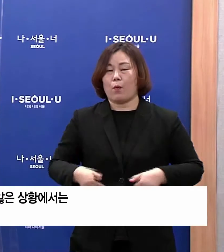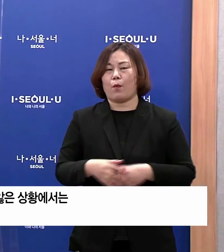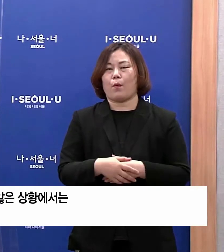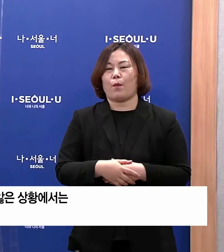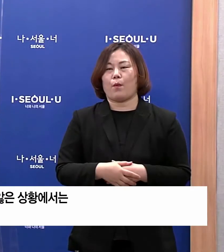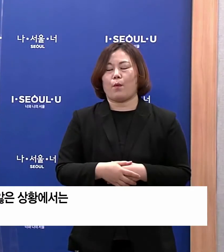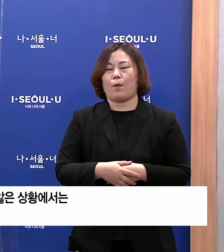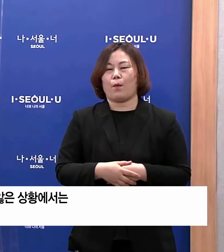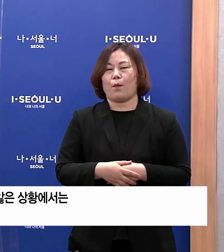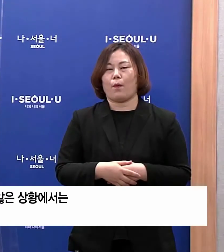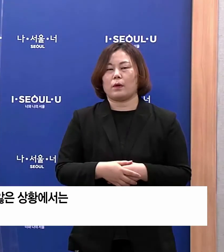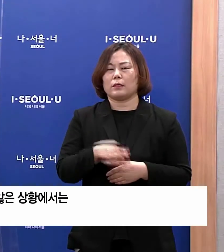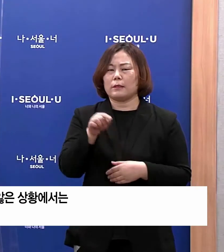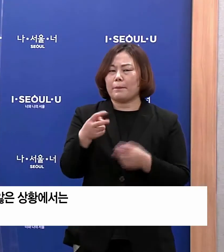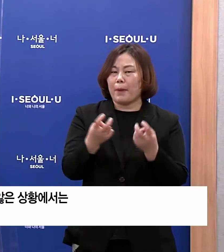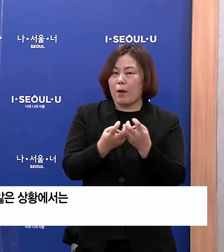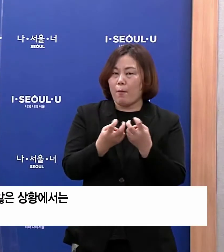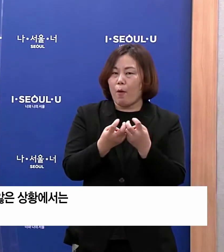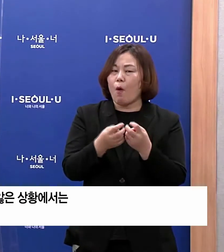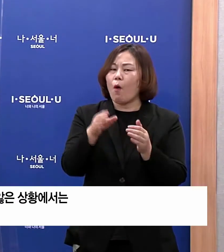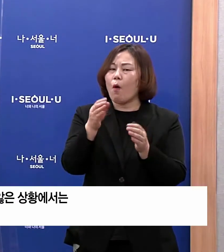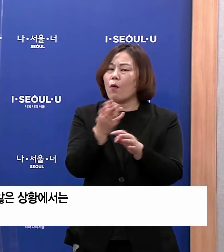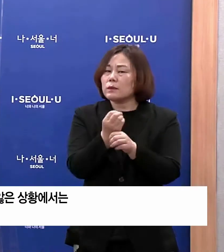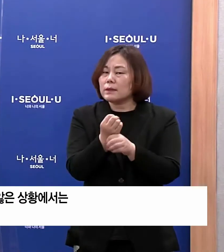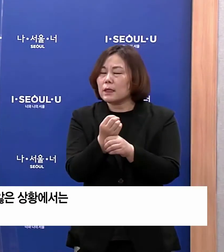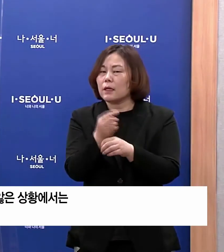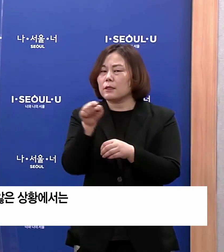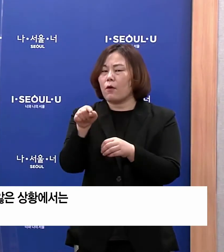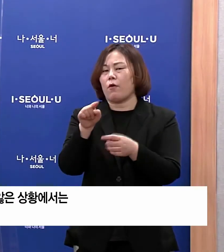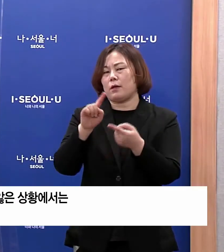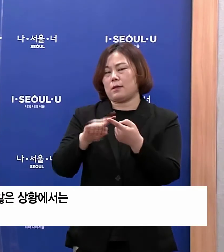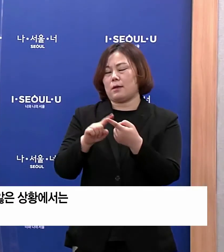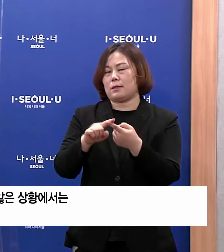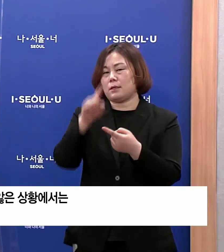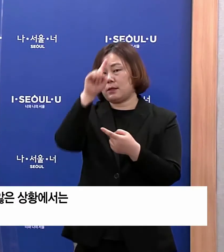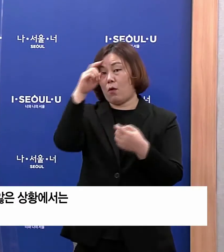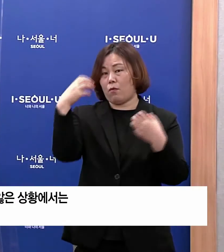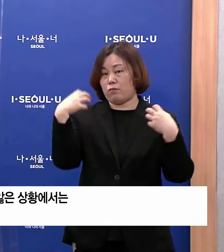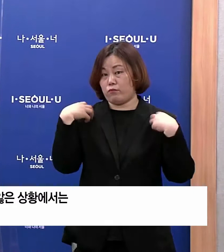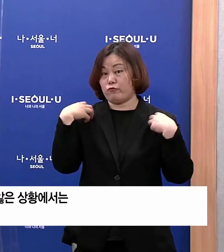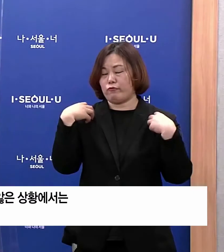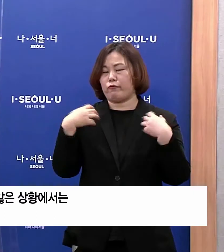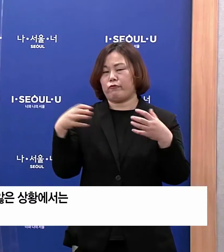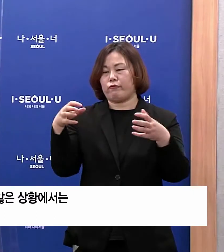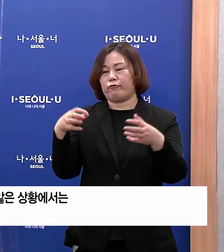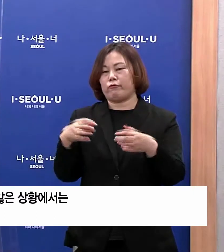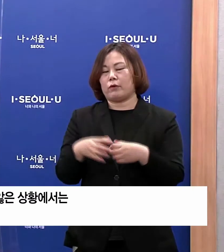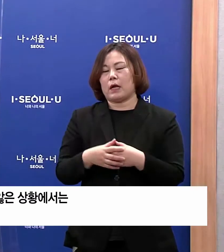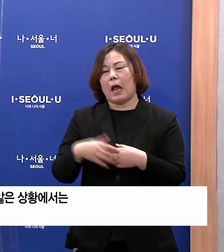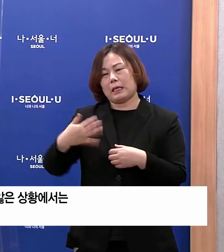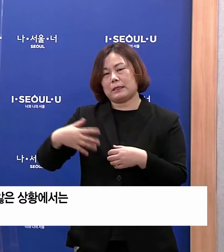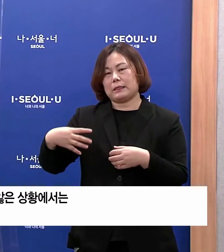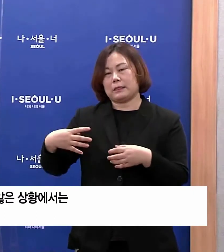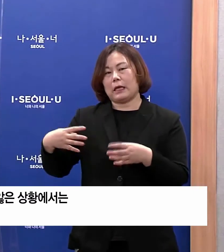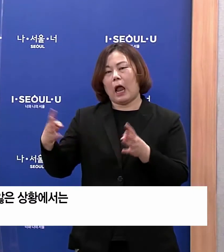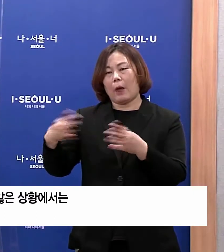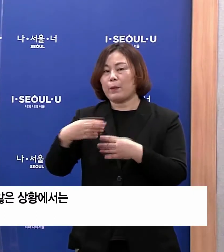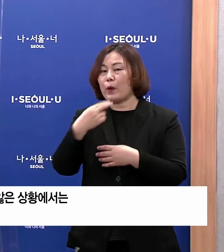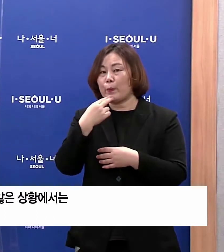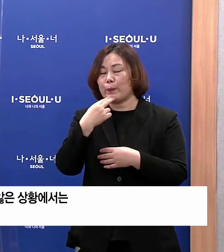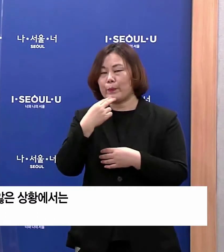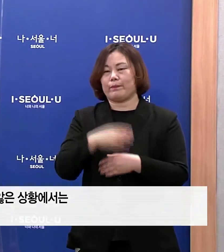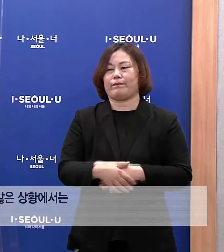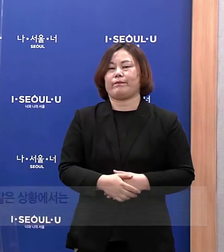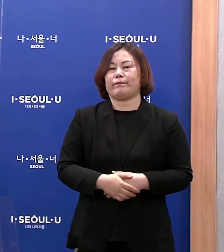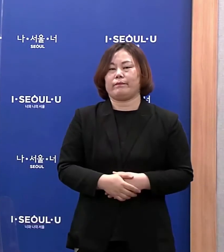그 시행 방법이나 시기 등에 대해서 정부와 합의되지 않은 상황에서는 시행 계획이 없다라고 말씀을